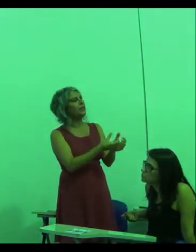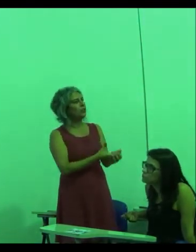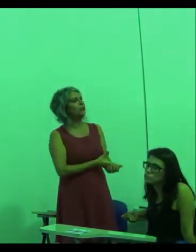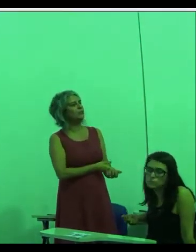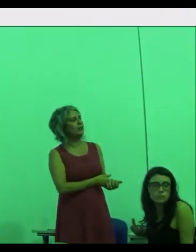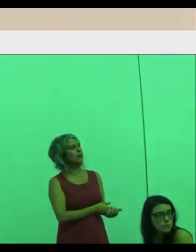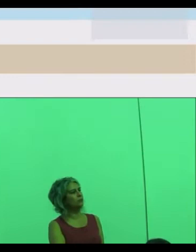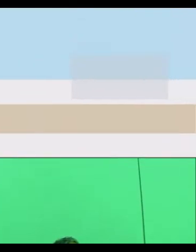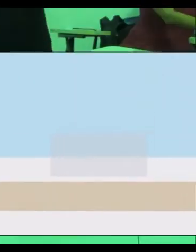de